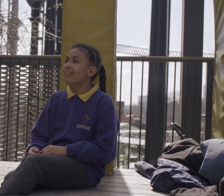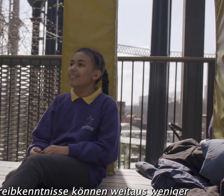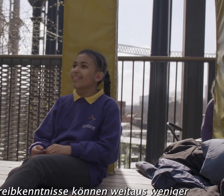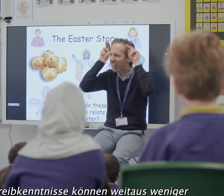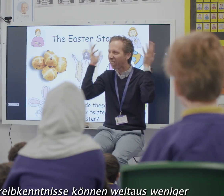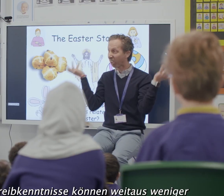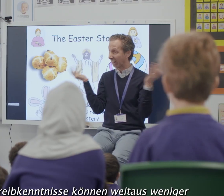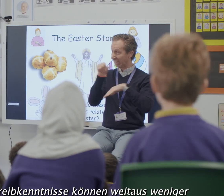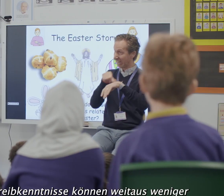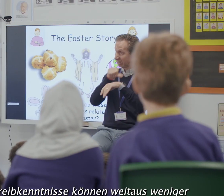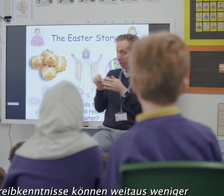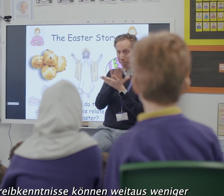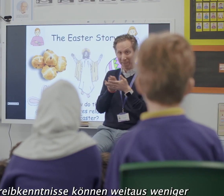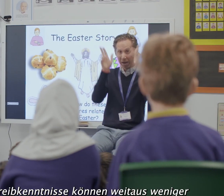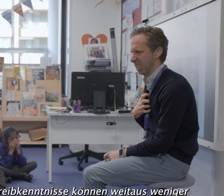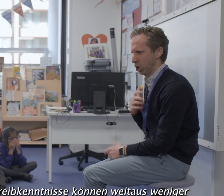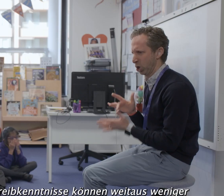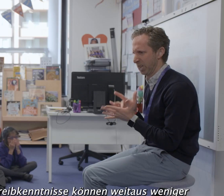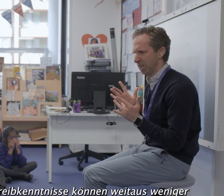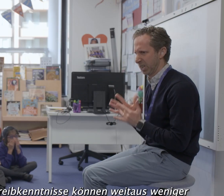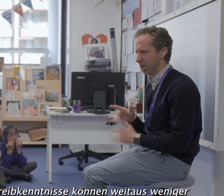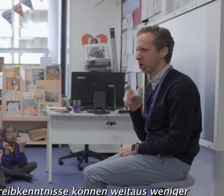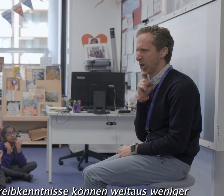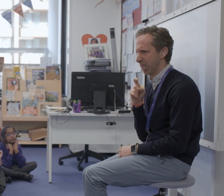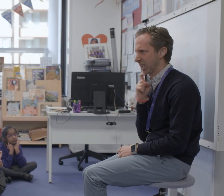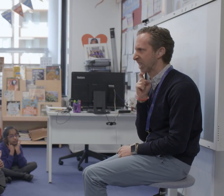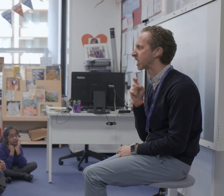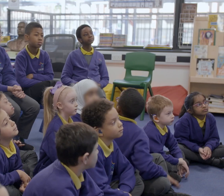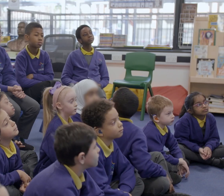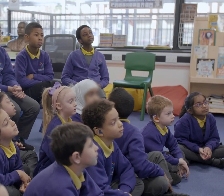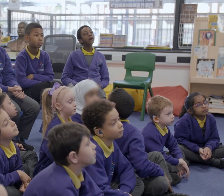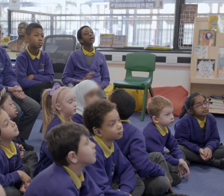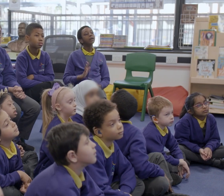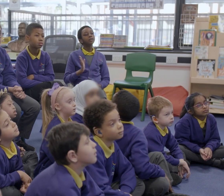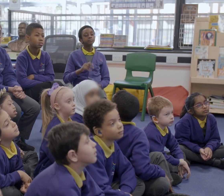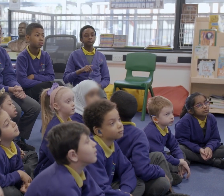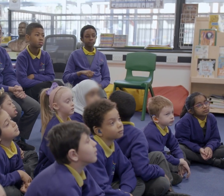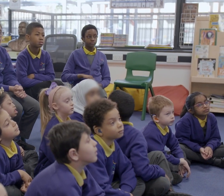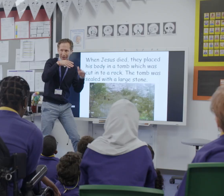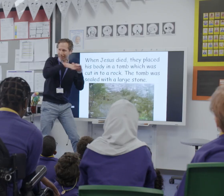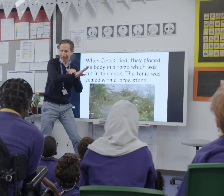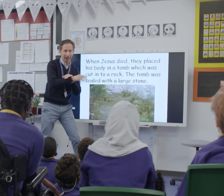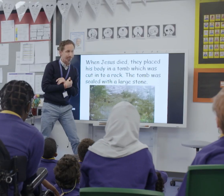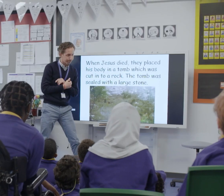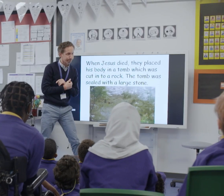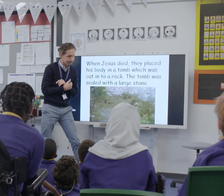Schwache Lese- und Schreibkenntnisse können weitaus weniger Möglichkeiten im Leben bedeuten. Also sind Lesen und Schreiben